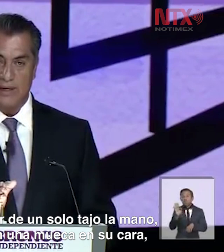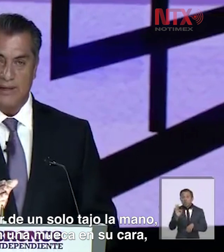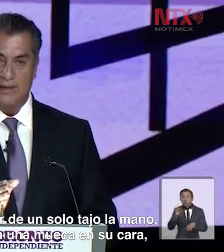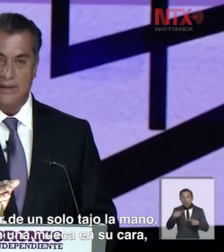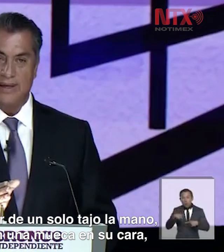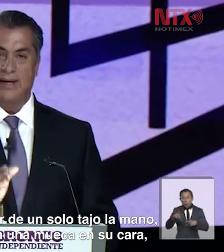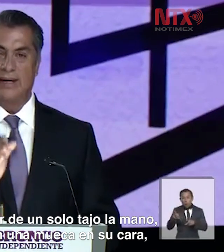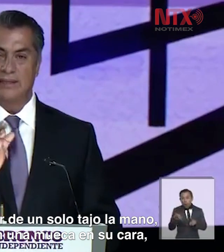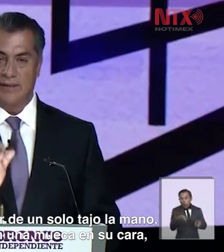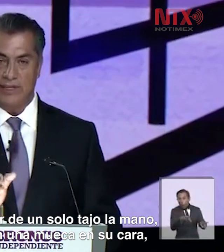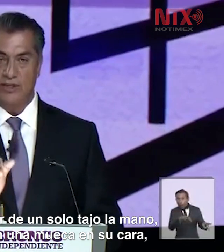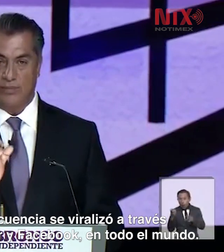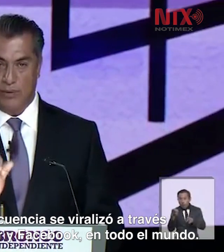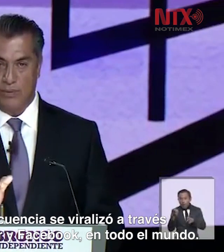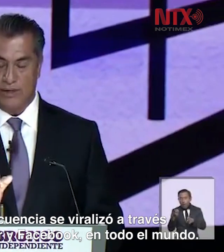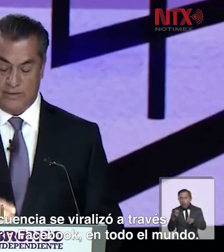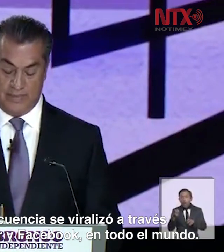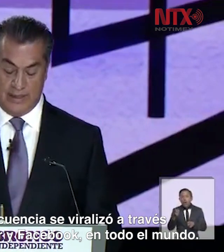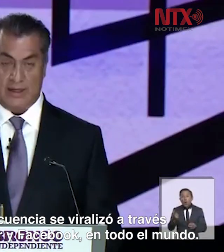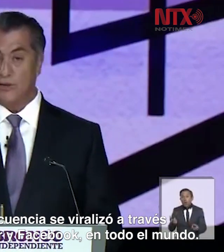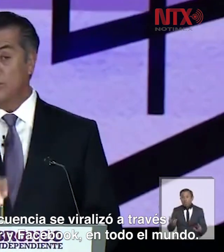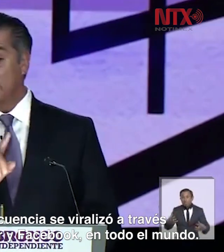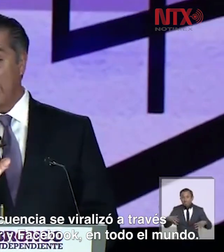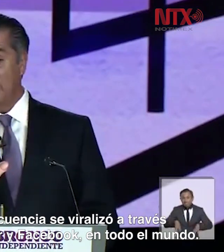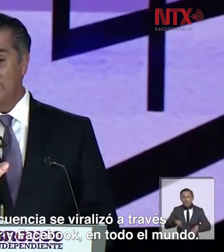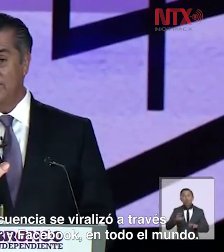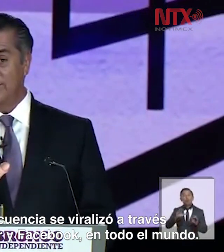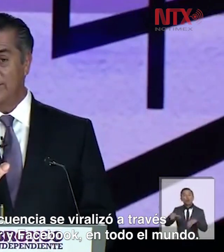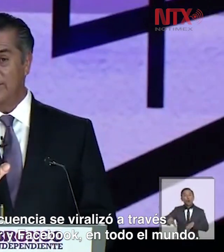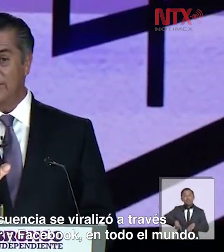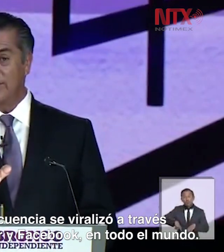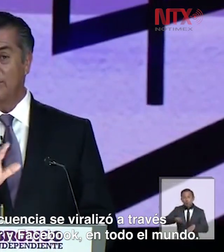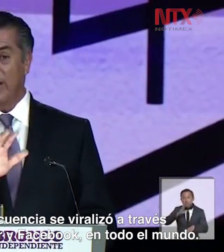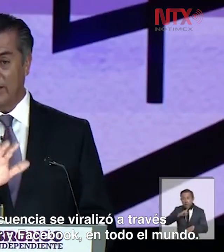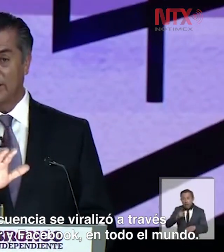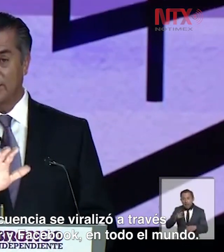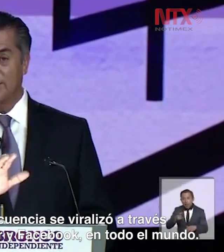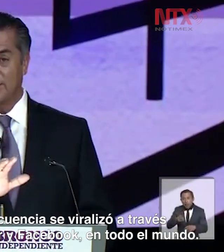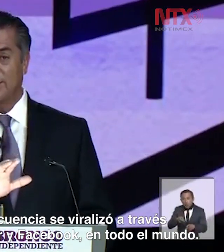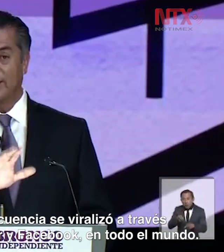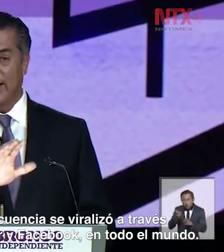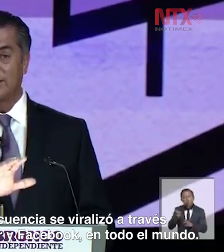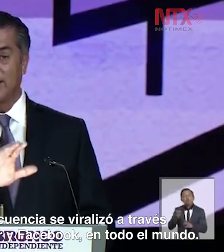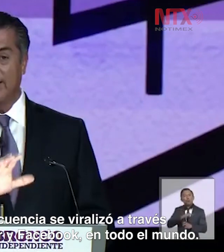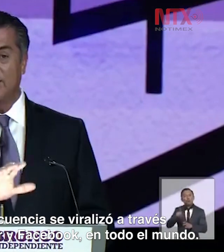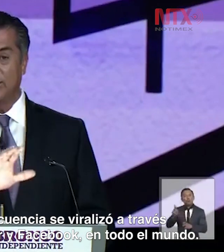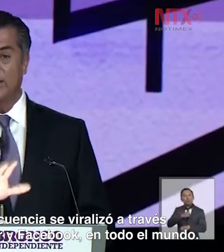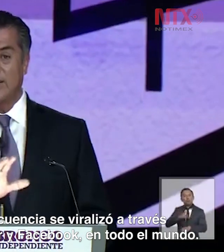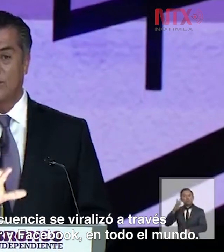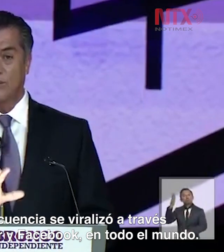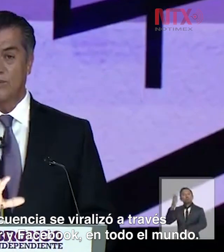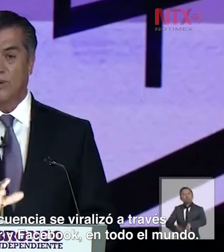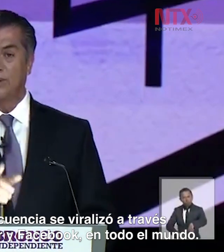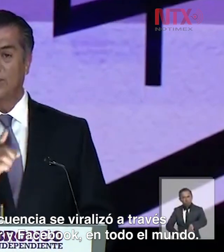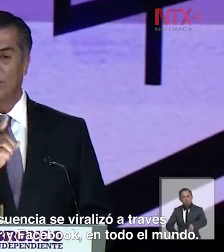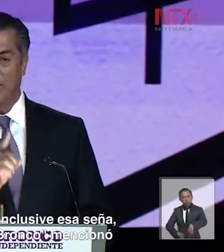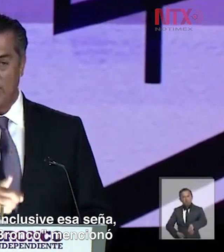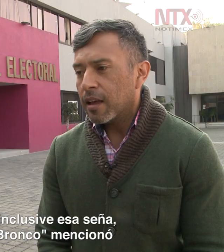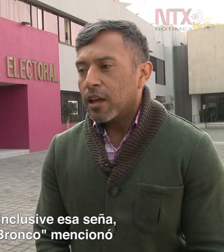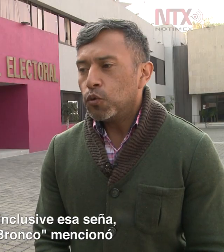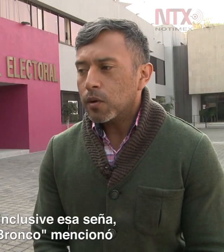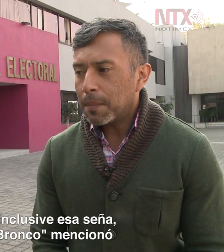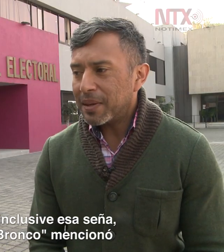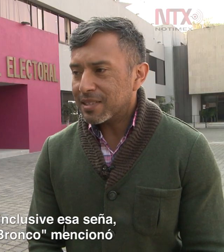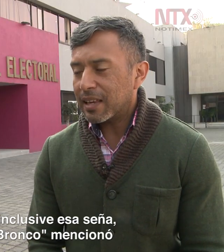que reforzó con una mueca en su cara, imagen que como consecuencia se viralizó a través de redes sociales como Twitter y Facebook en todo el mundo.